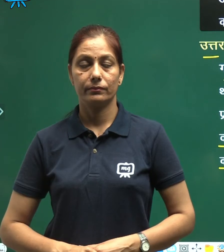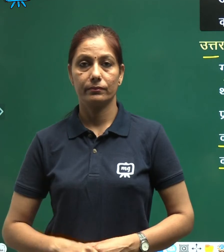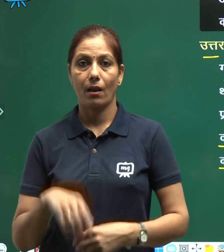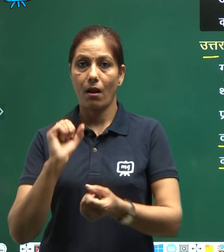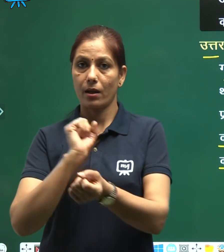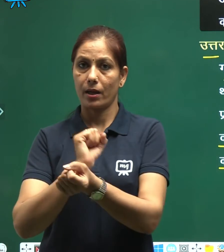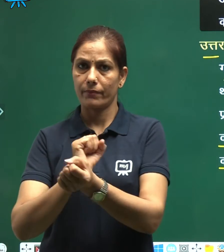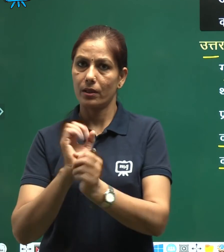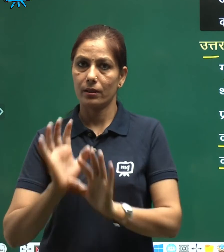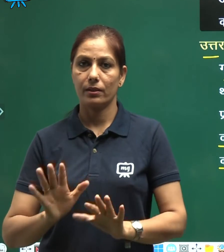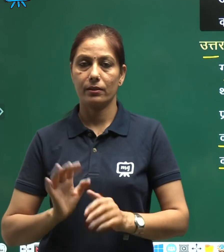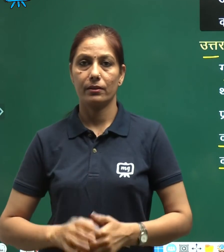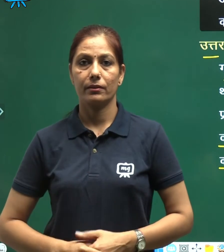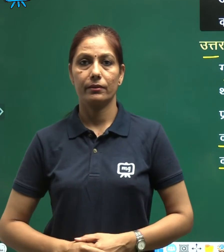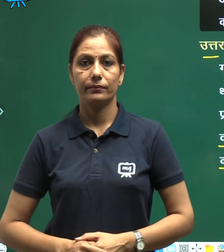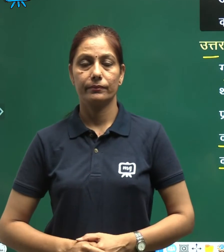गिरफ्तार करते हैं।